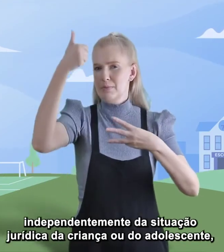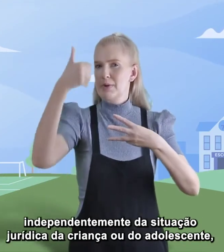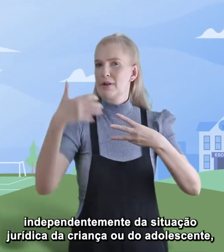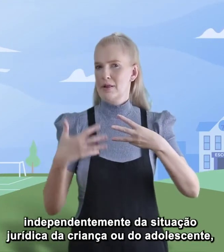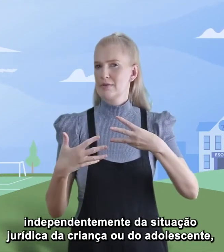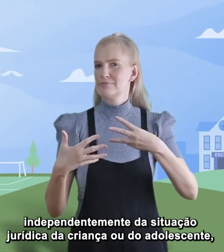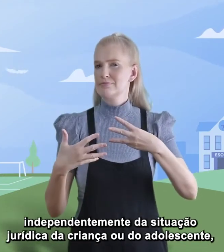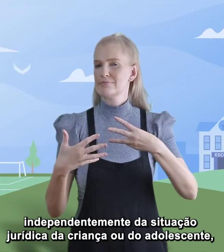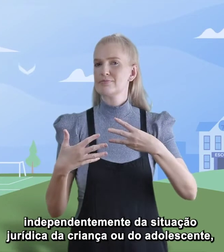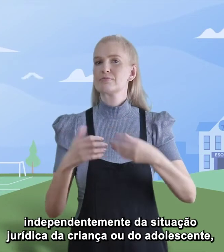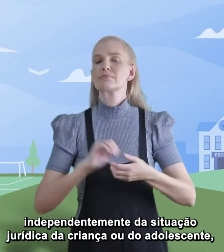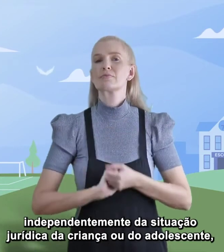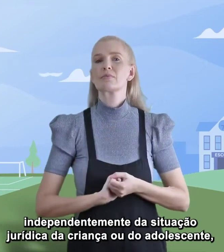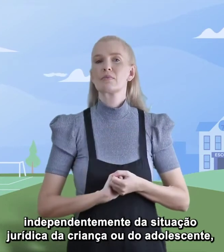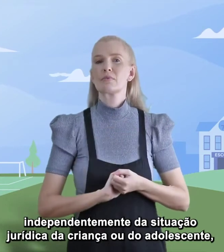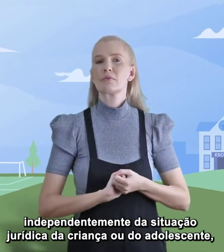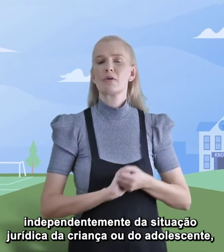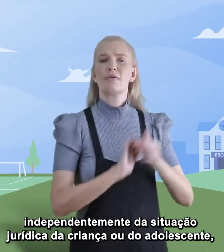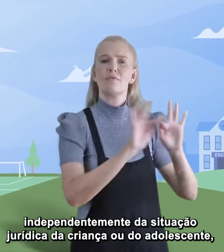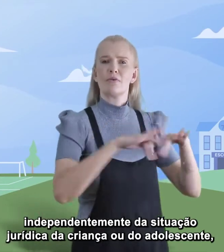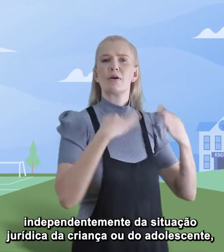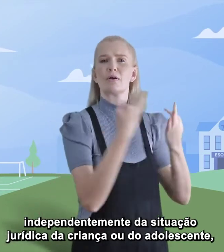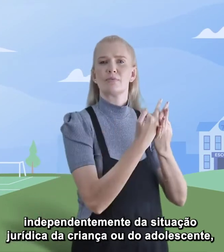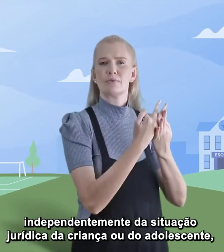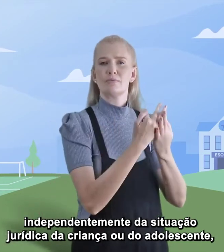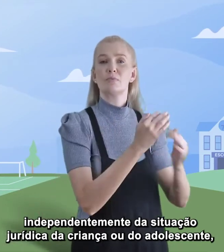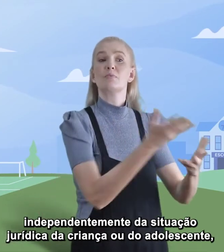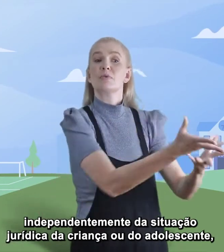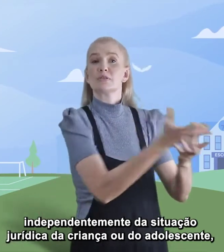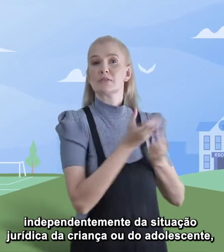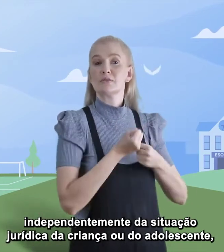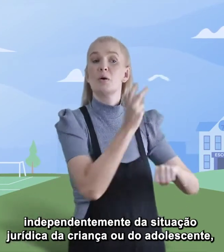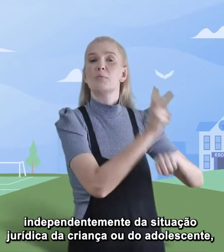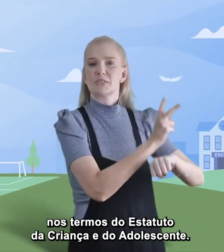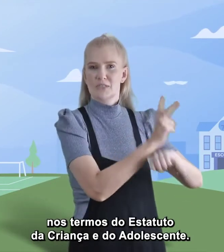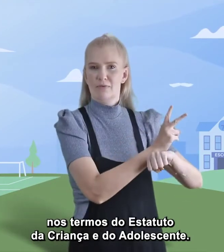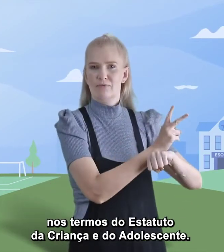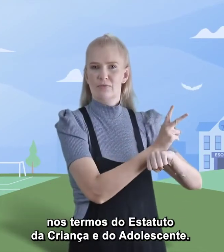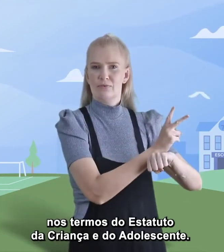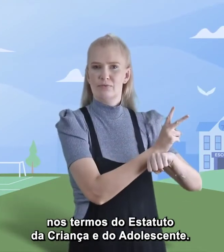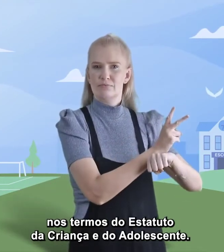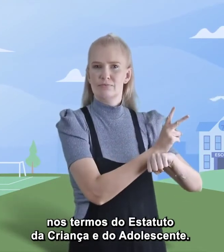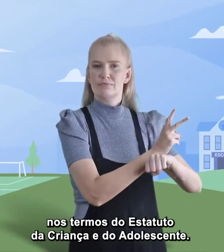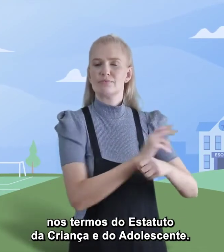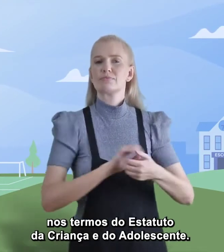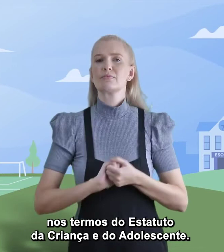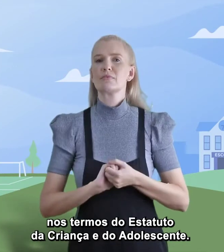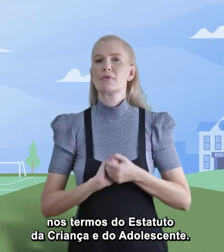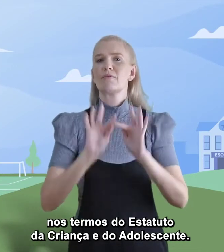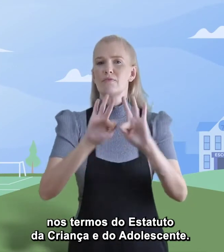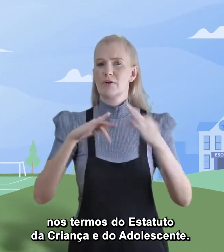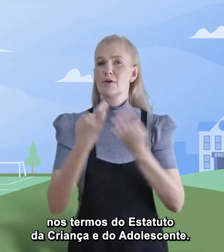independentemente da situação jurídica da criança ou do adolescente, nos termos do Estatuto da Criança e